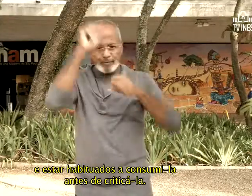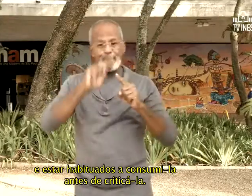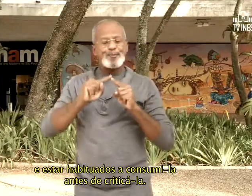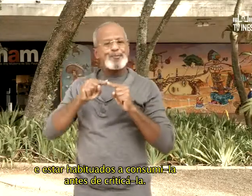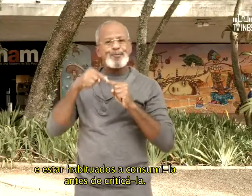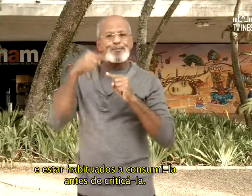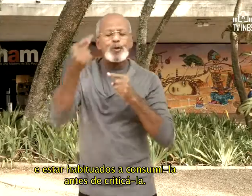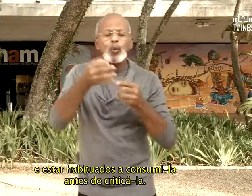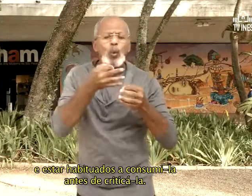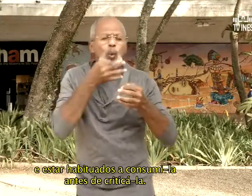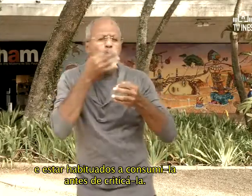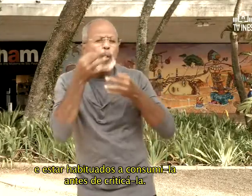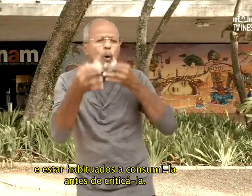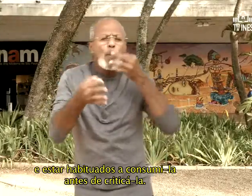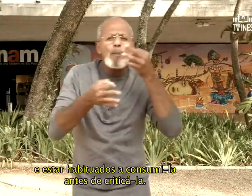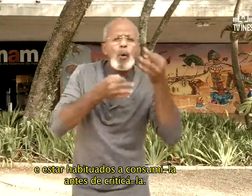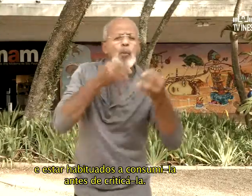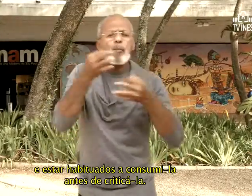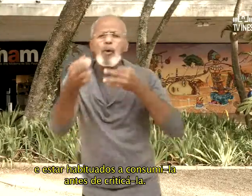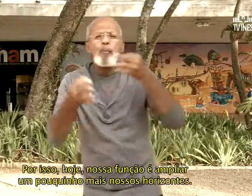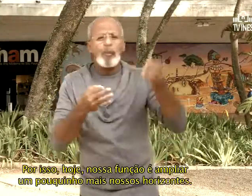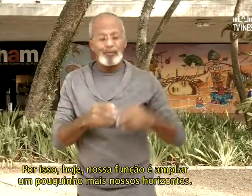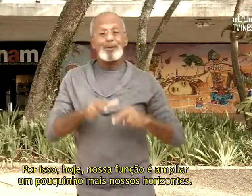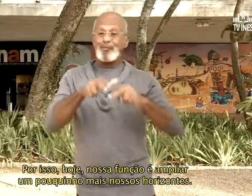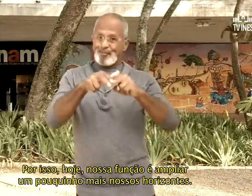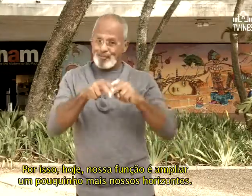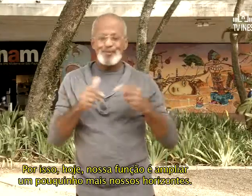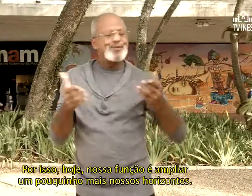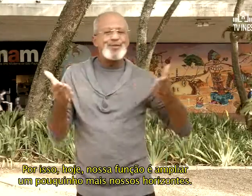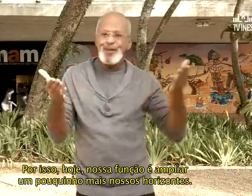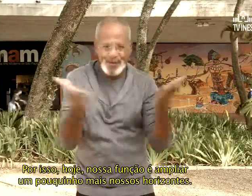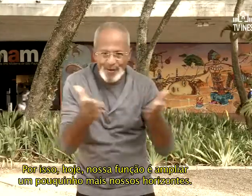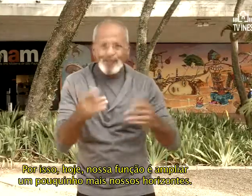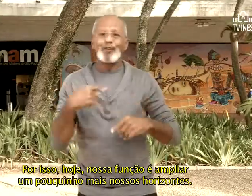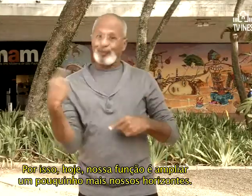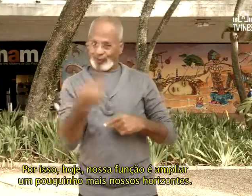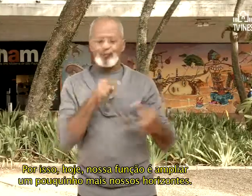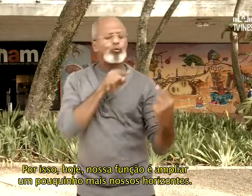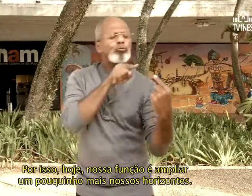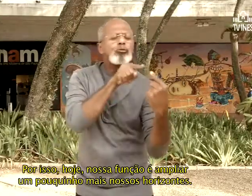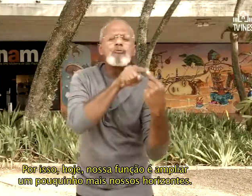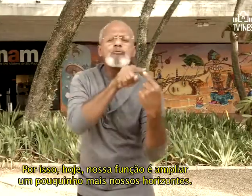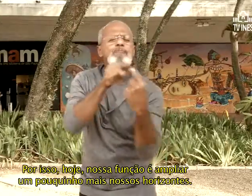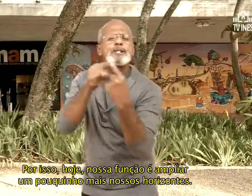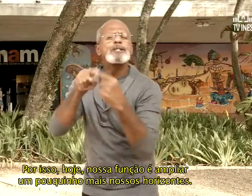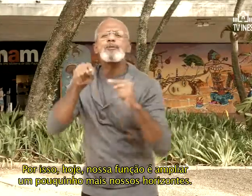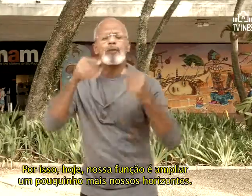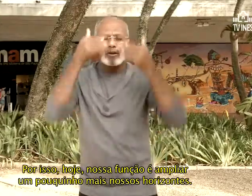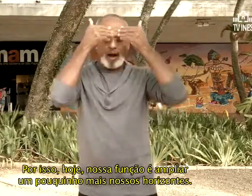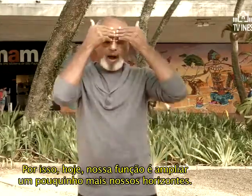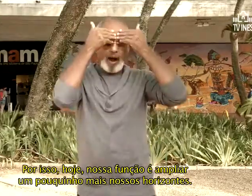antes de criticá-la. Por isso, hoje nossa função é ampliar um pouquinho mais nossos